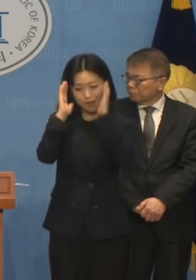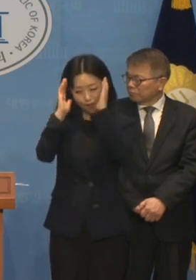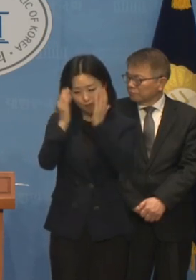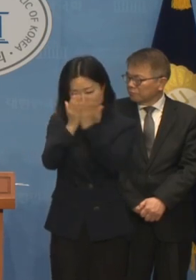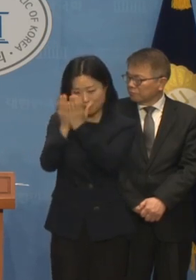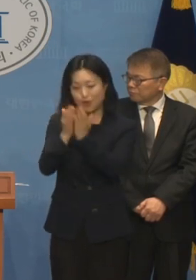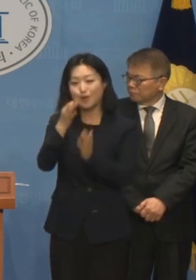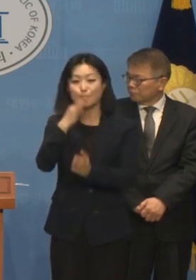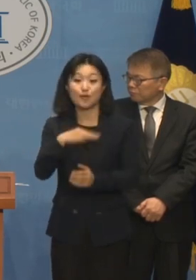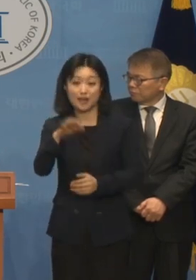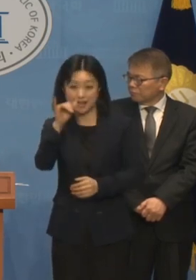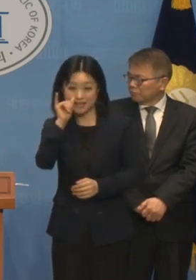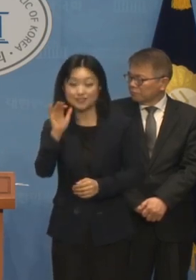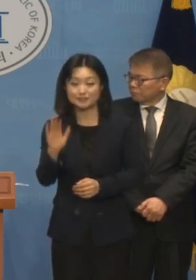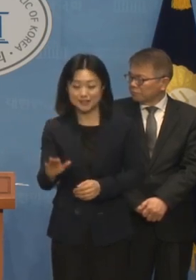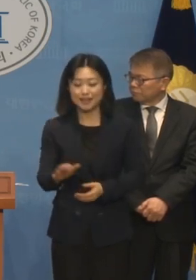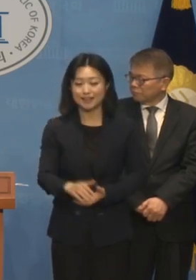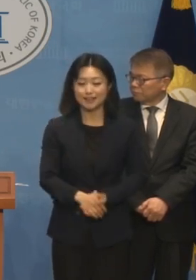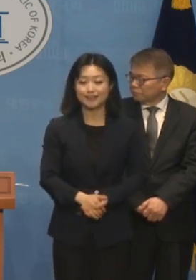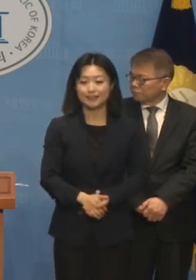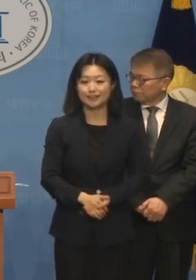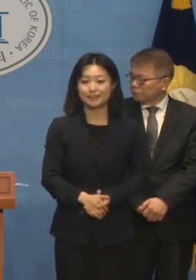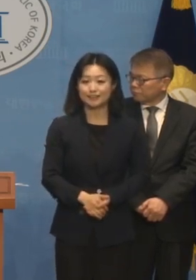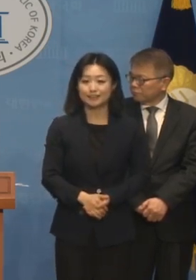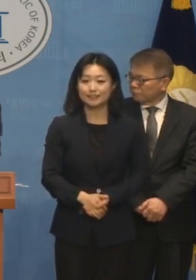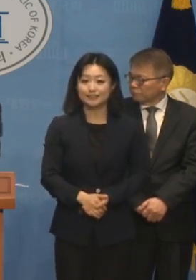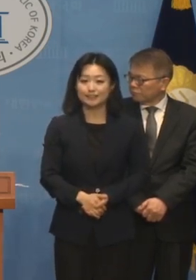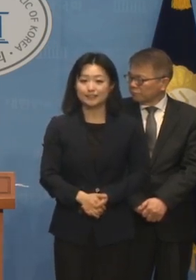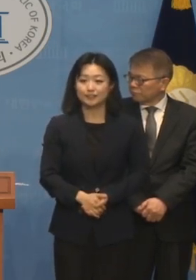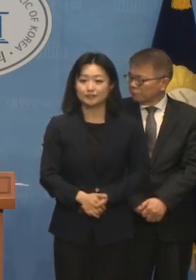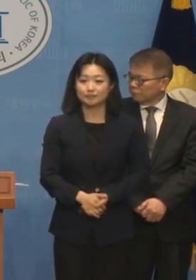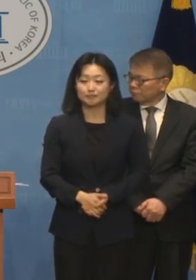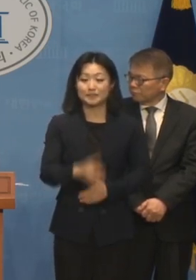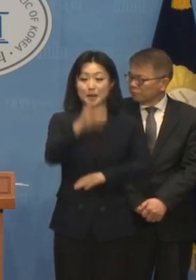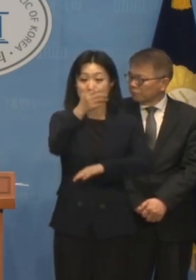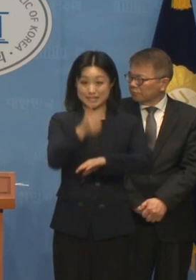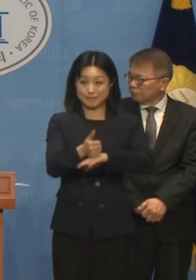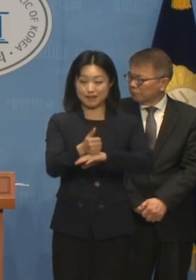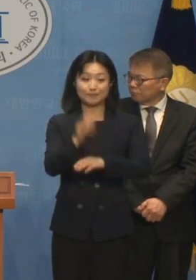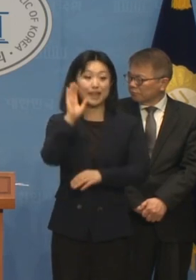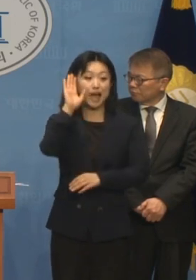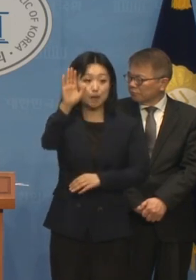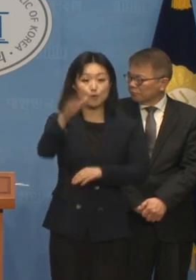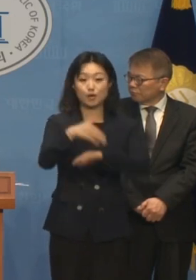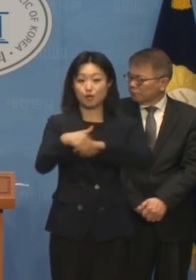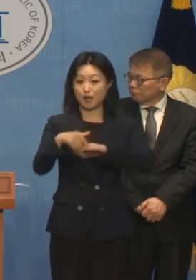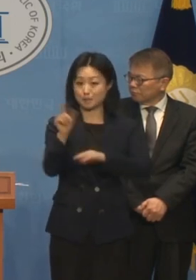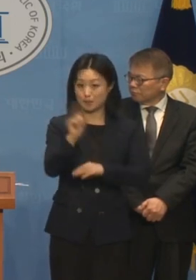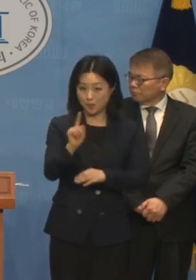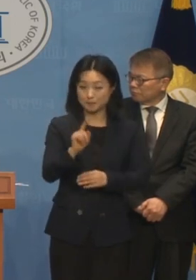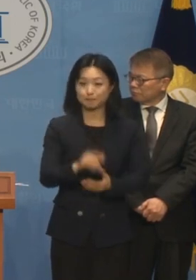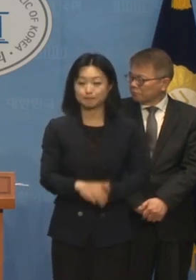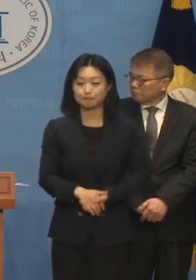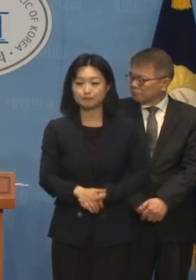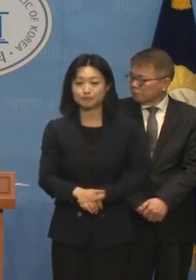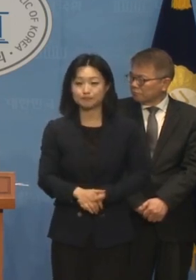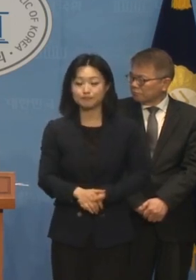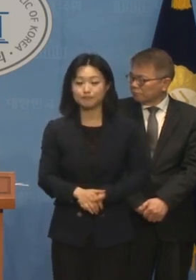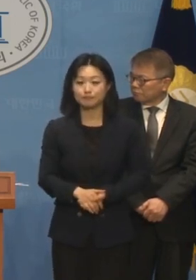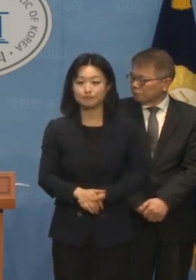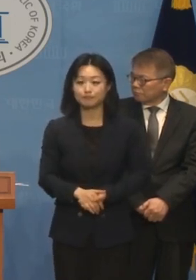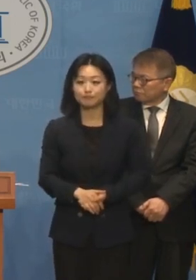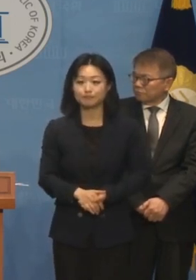효과가 나왔다. 이렇게 말씀드릴 수 있습니다. 자, 이제 마지막으로 앞으로 예정 사항입니다. 이